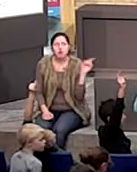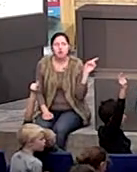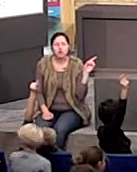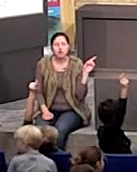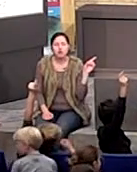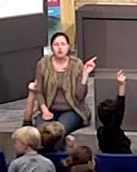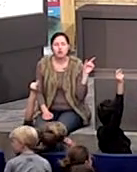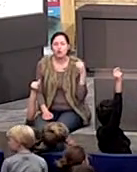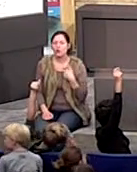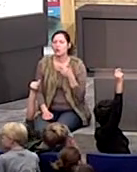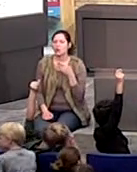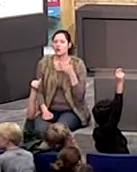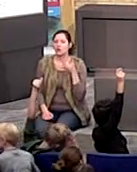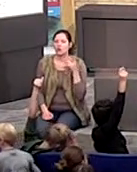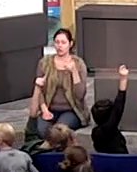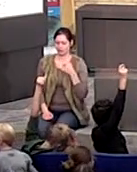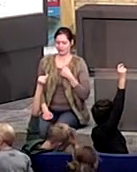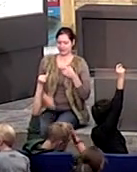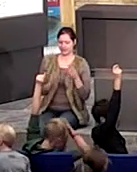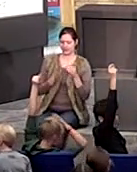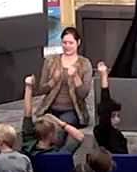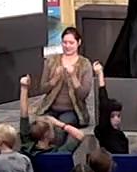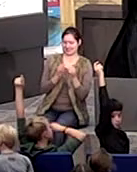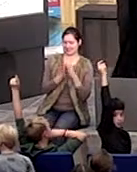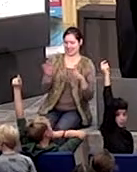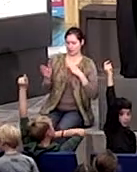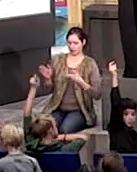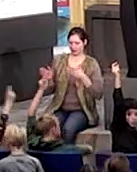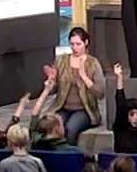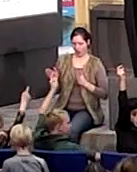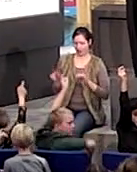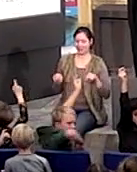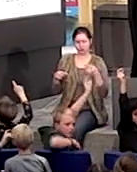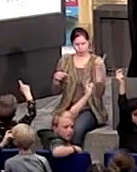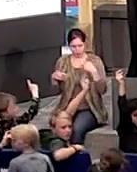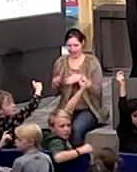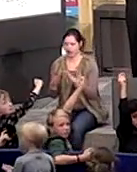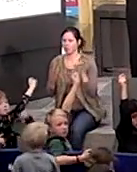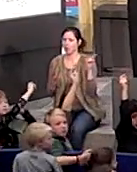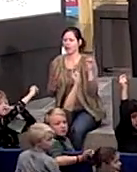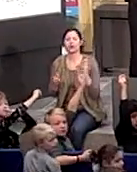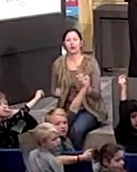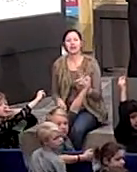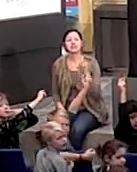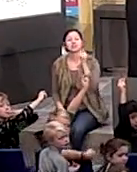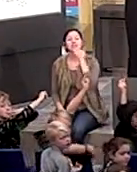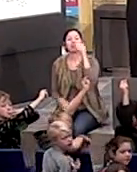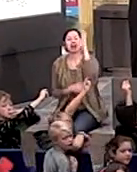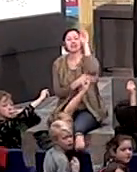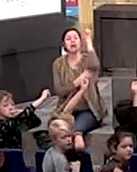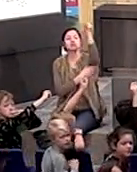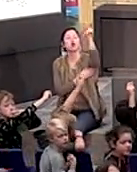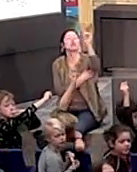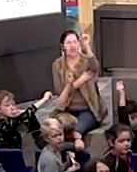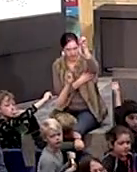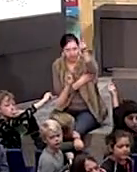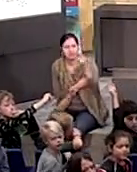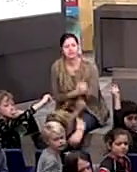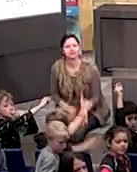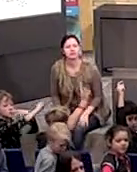ik al 6 jaar professor toen jij geboren werd. Ha. Ik heb hier een vraag achter in de zaal. Waar? Oh ja, daar,